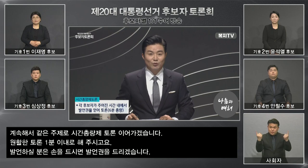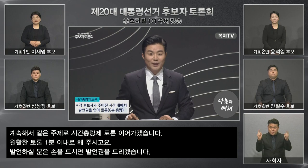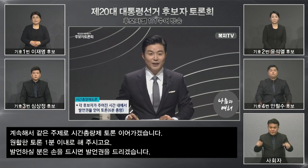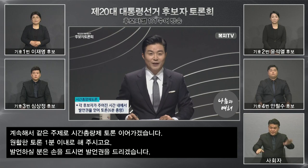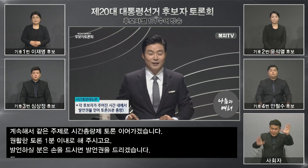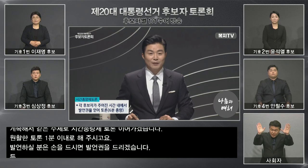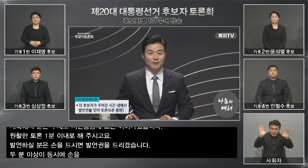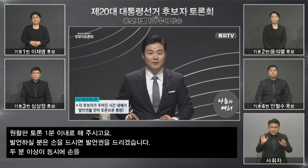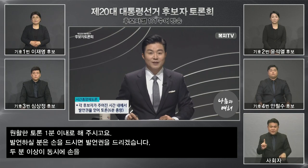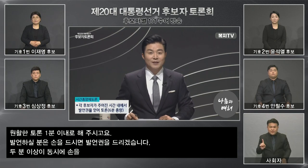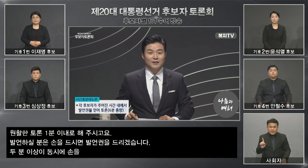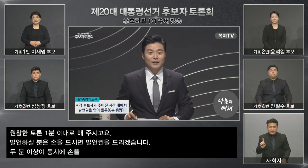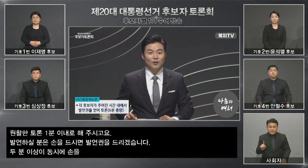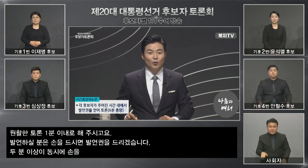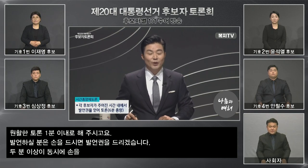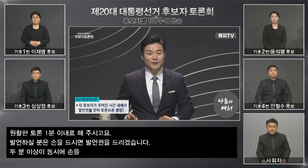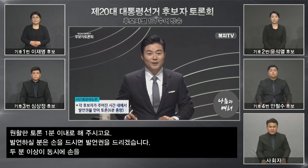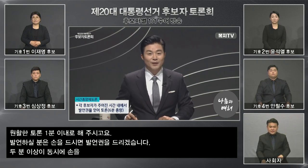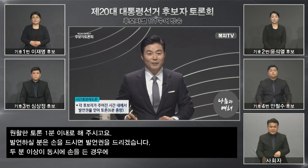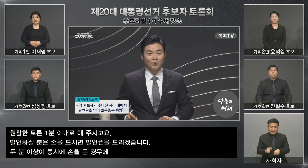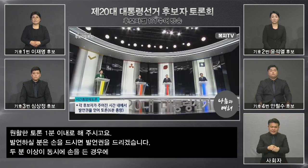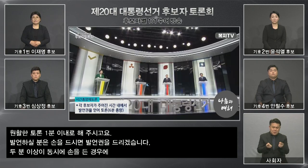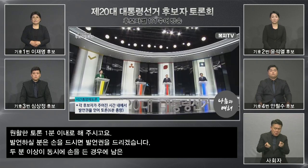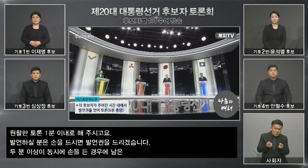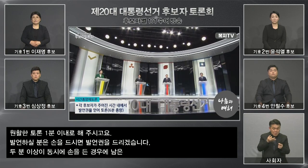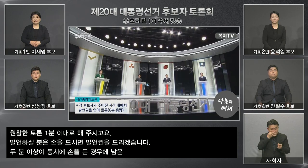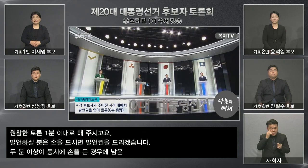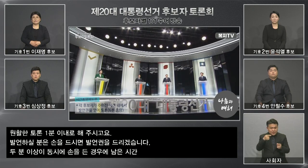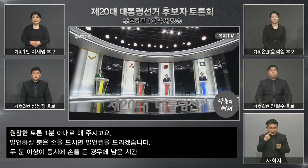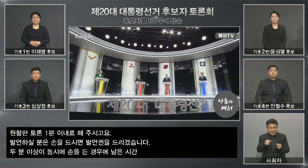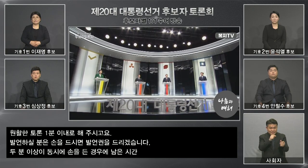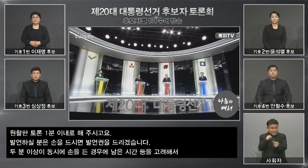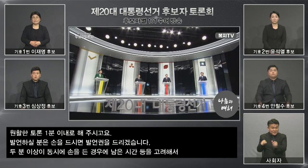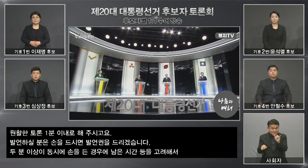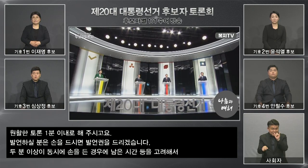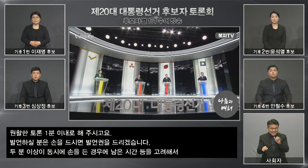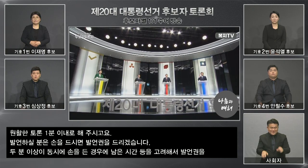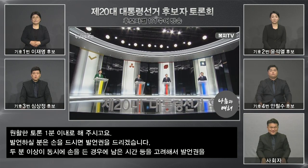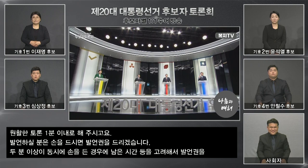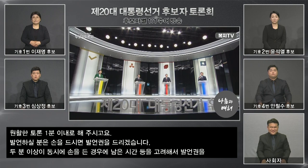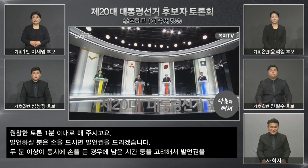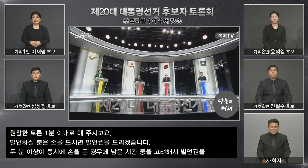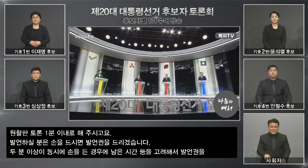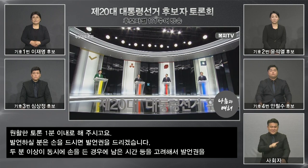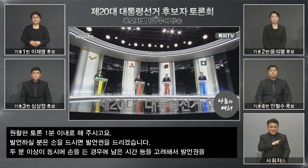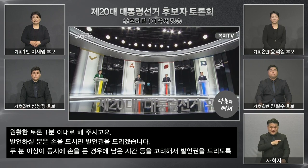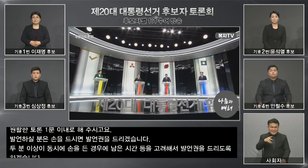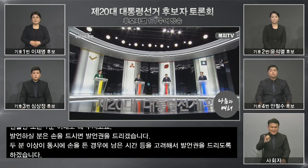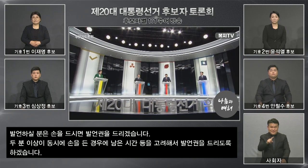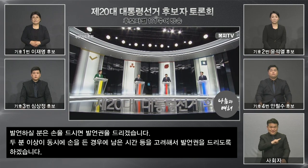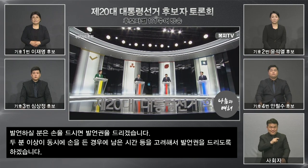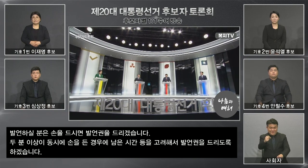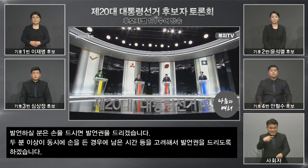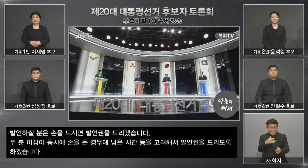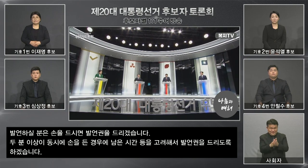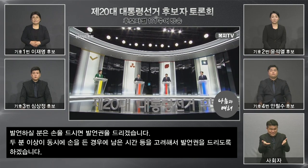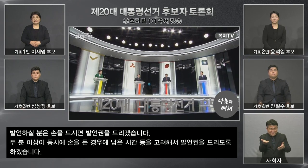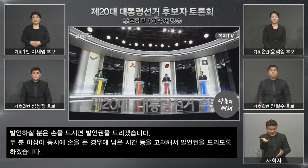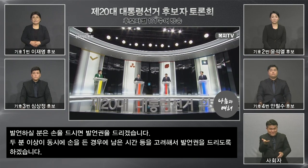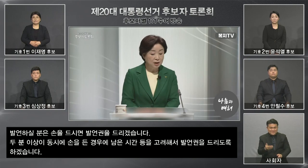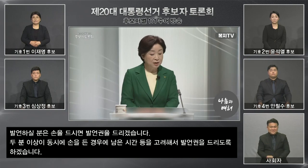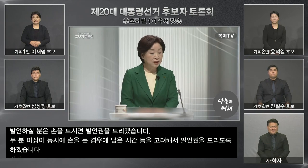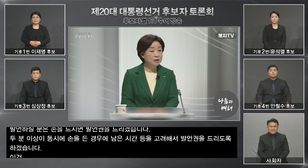손을 든 경우에 남은 시간 등을 고려해서 발언권을 드리도록 하겠습니다. 이건 심상정 후보부터 시작하시죠. 네,